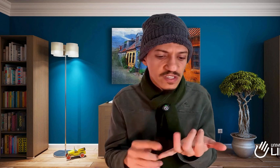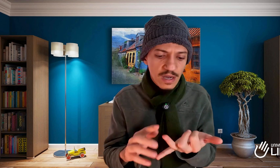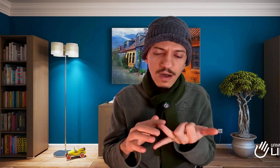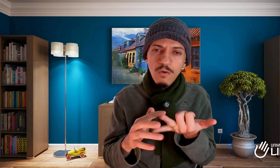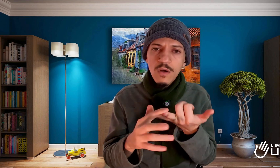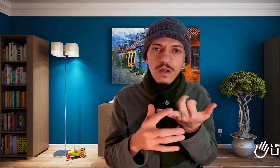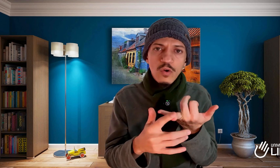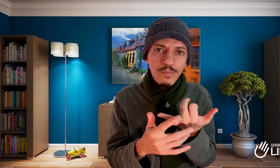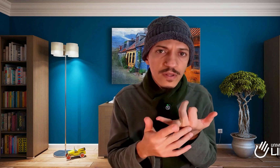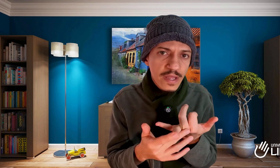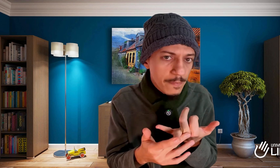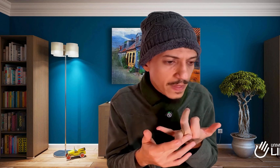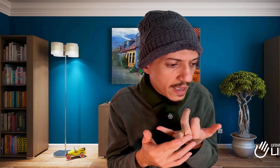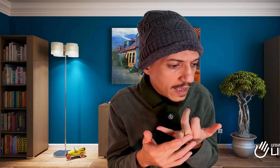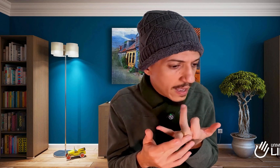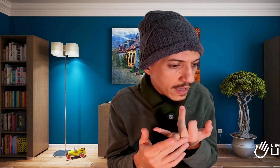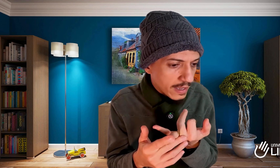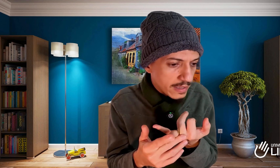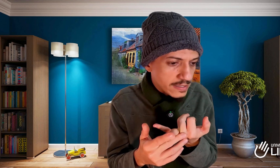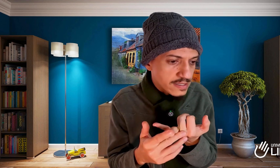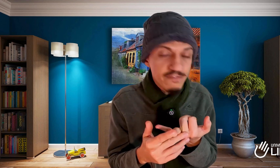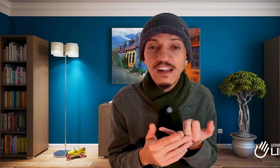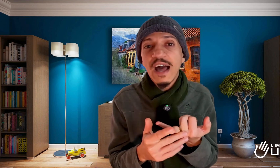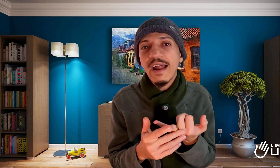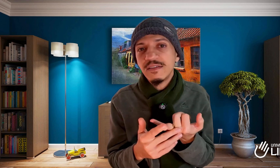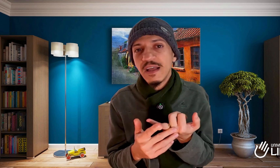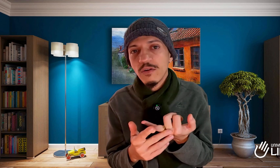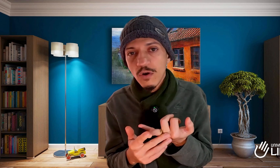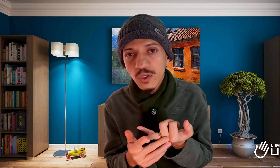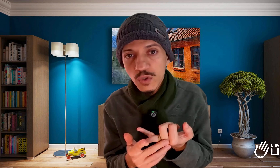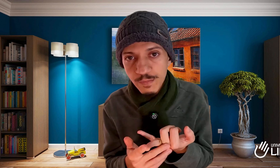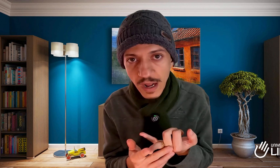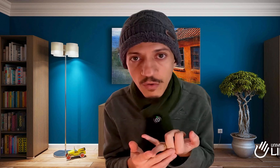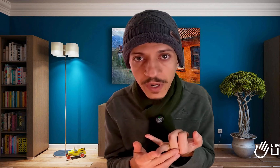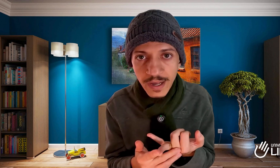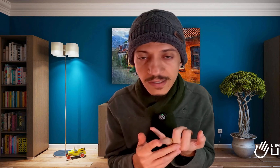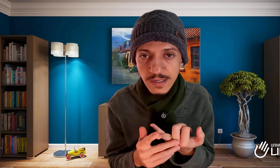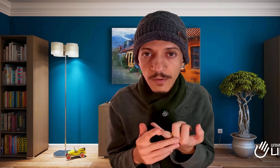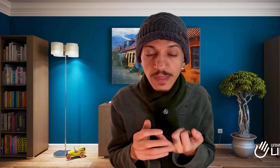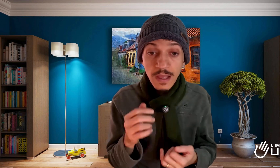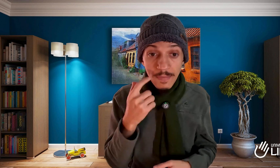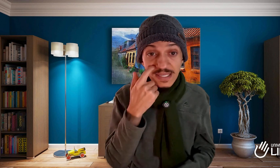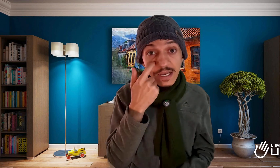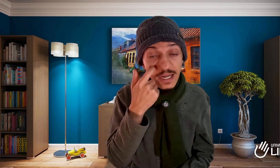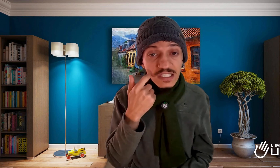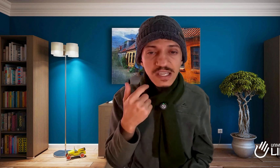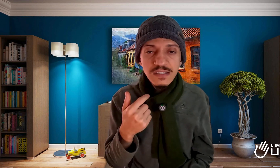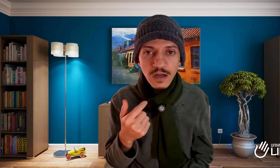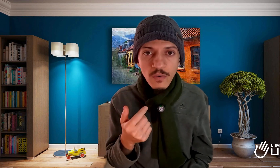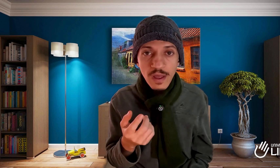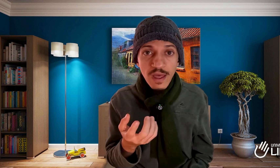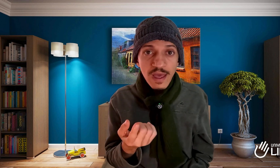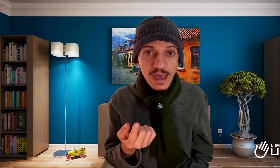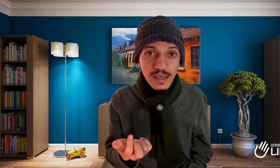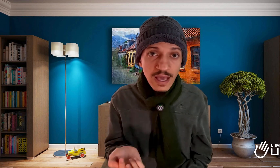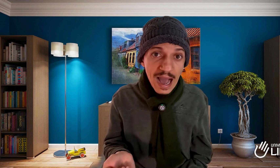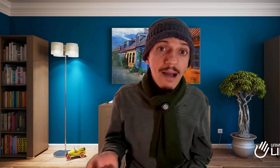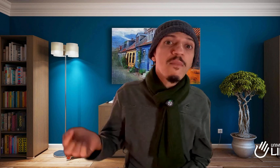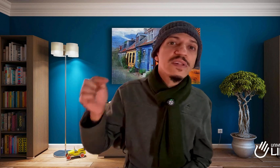artificial, no poder desses avatares tecnológicos para a comunicação, mas a grande questão é que a